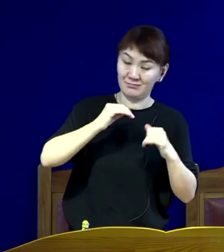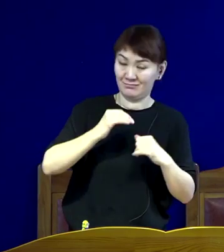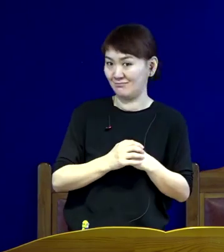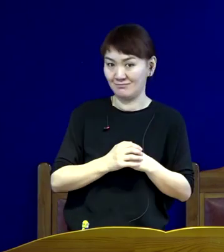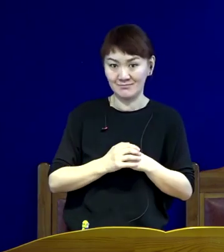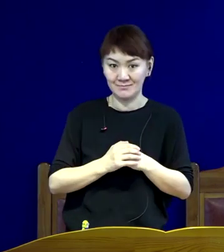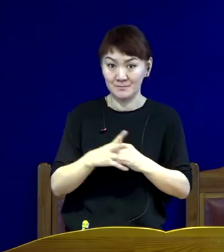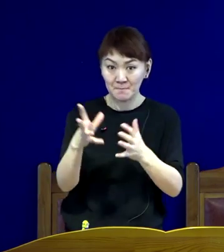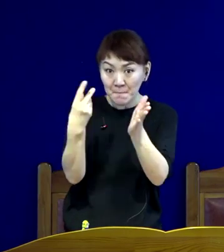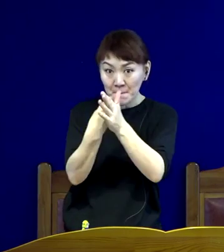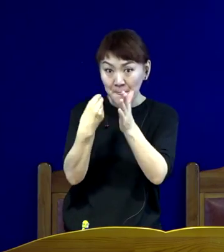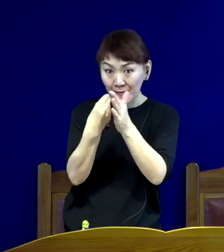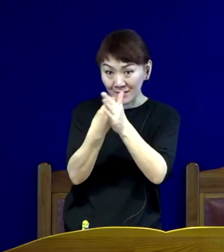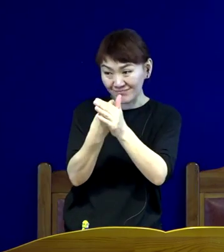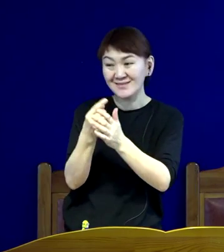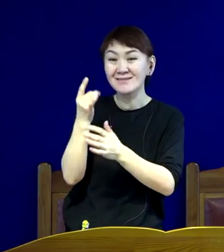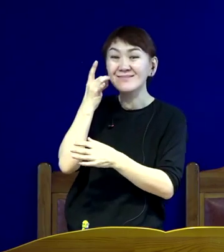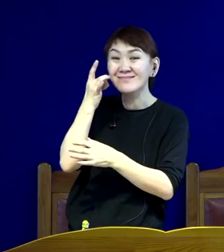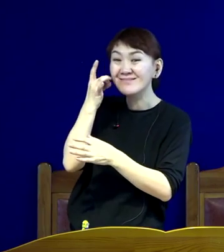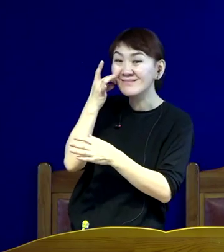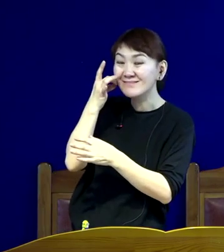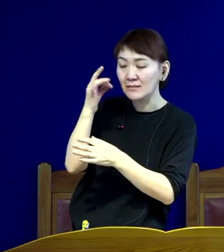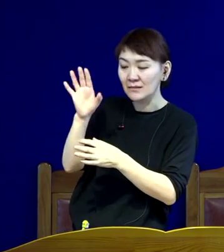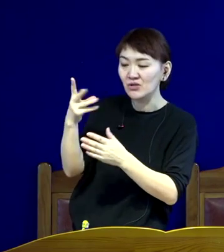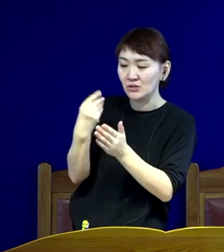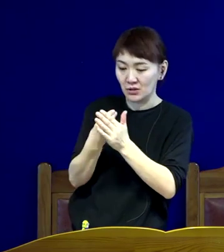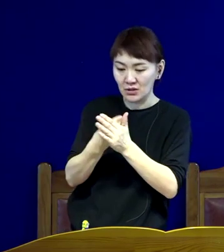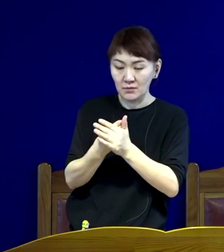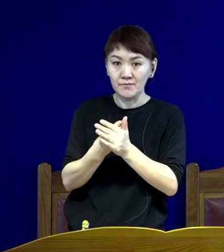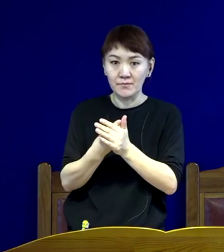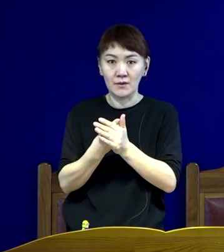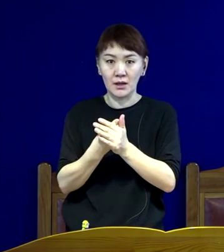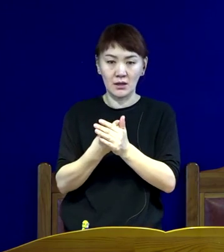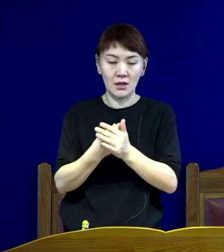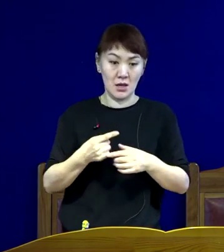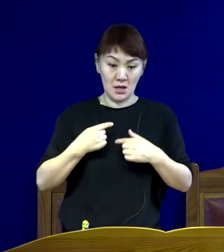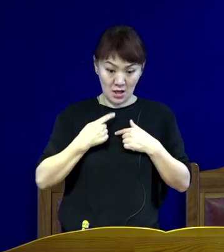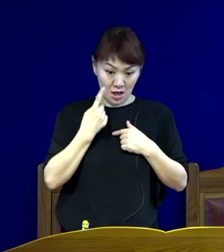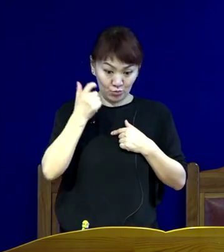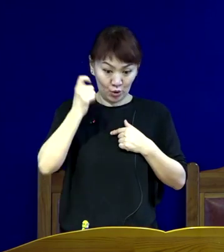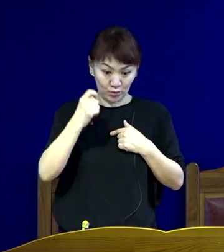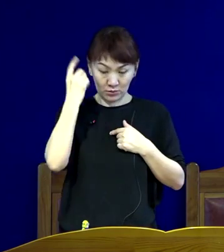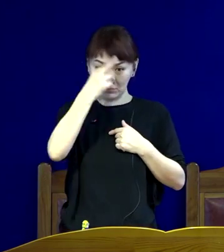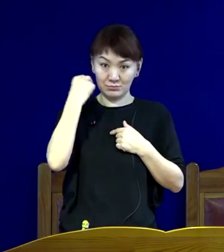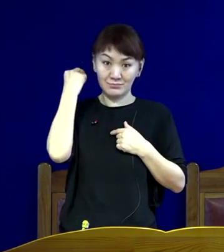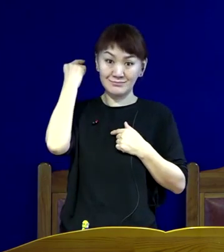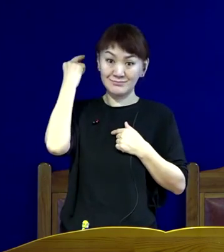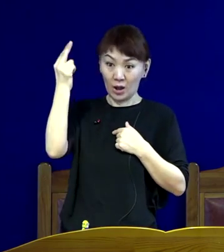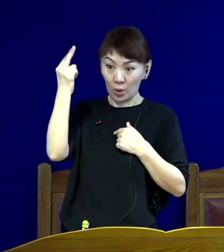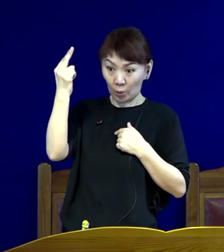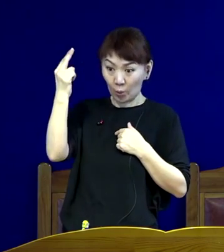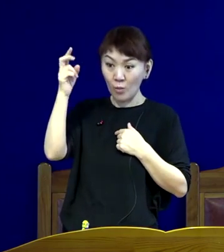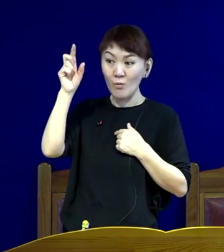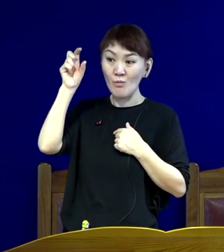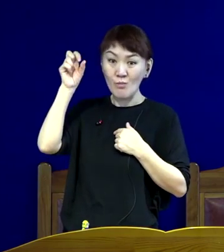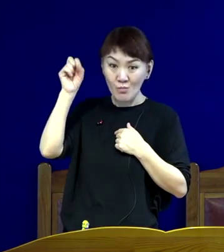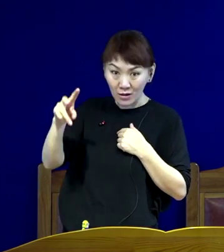이르 훈 그러면 아브라그다 훈무스 바라고 이는 우리는 하나님을 믿는 사람들이잖아요. 하나님 믿는 사람들이잖아요. 하나님